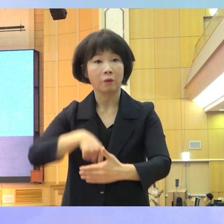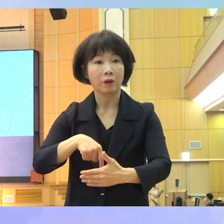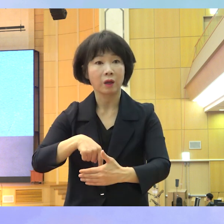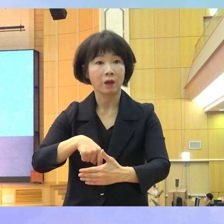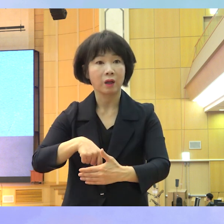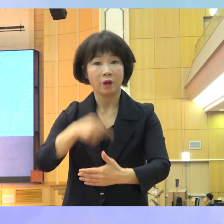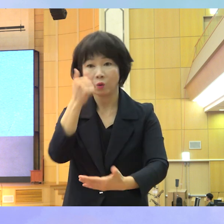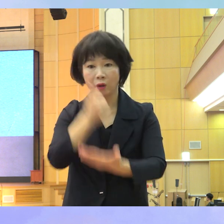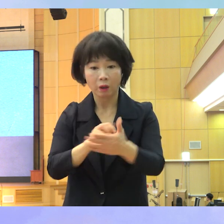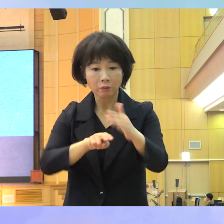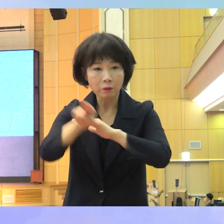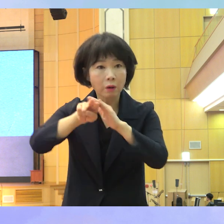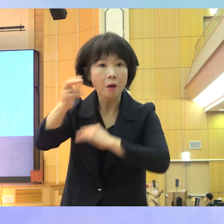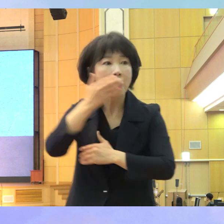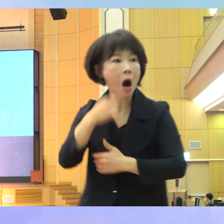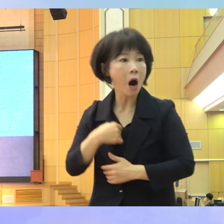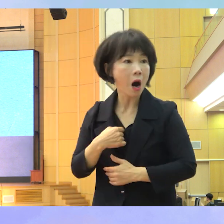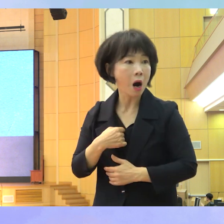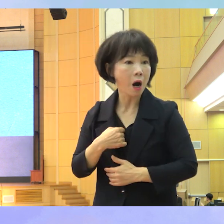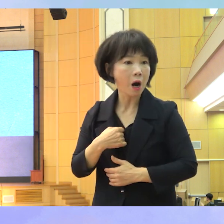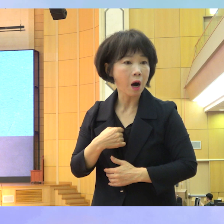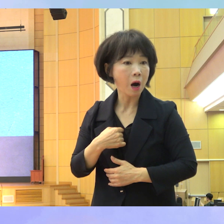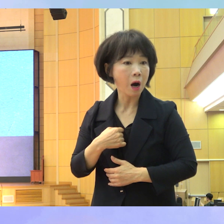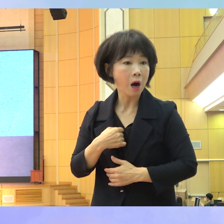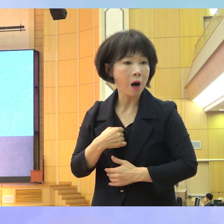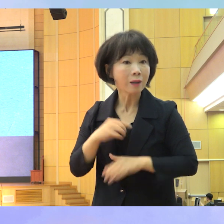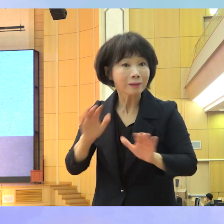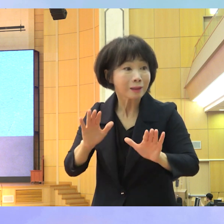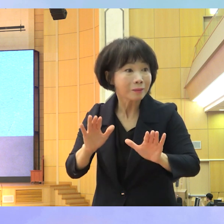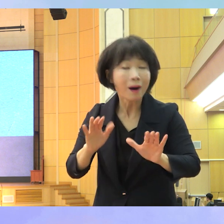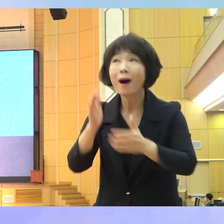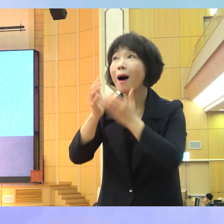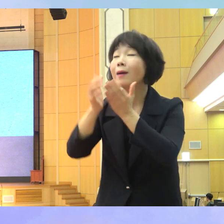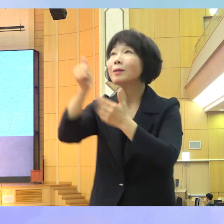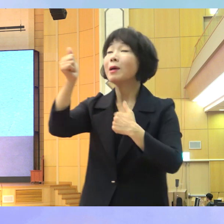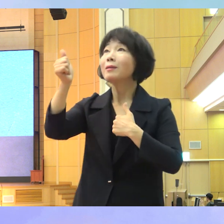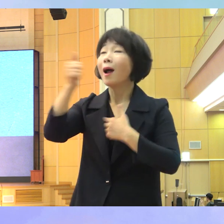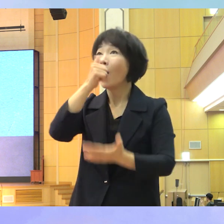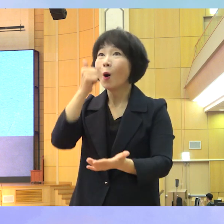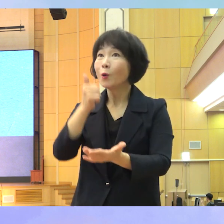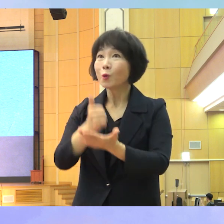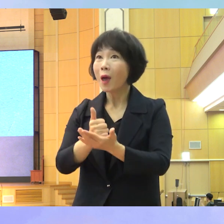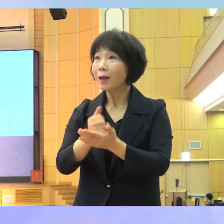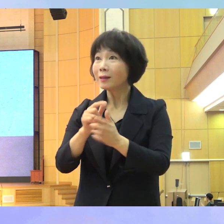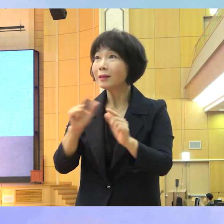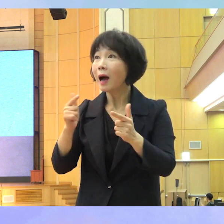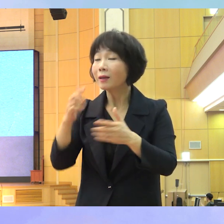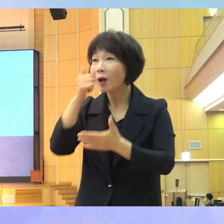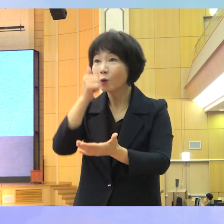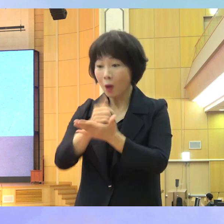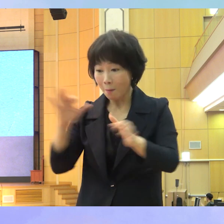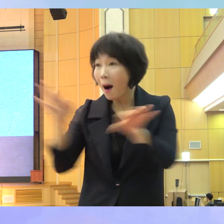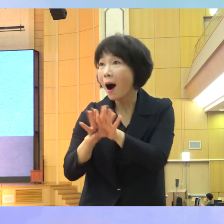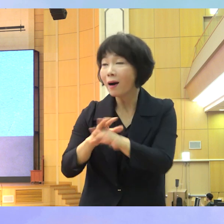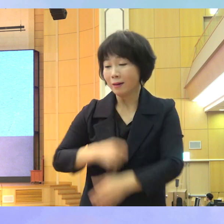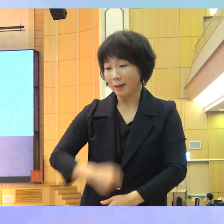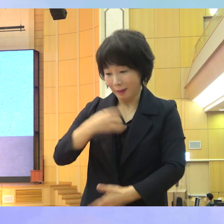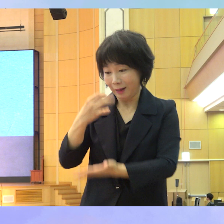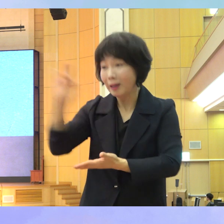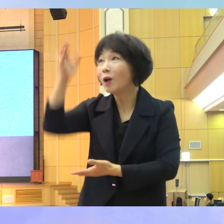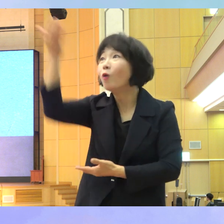안 채워내니까 처음에 반짝 하나님이 의로 여기셨다. 아, 나를 죄에서 구원하셨구나. 할렐루야,